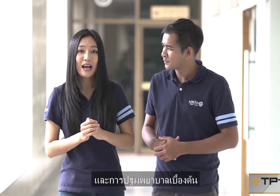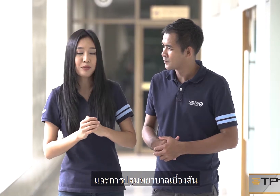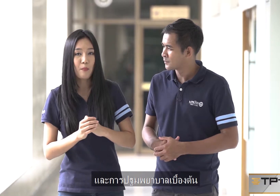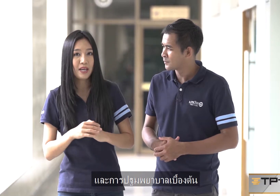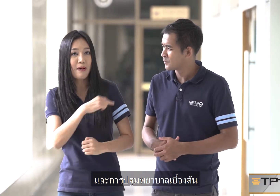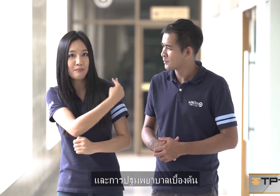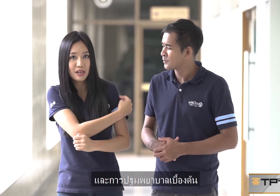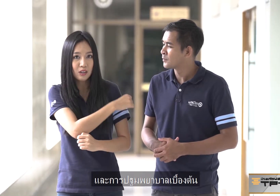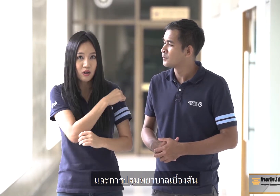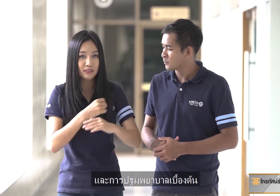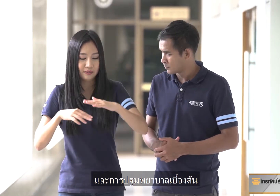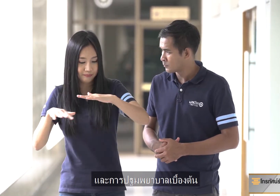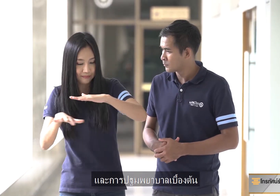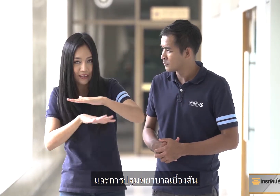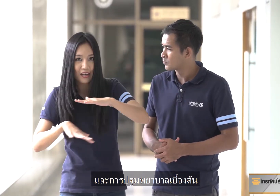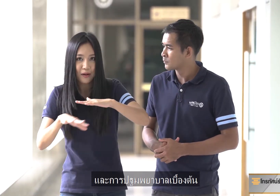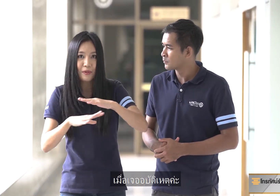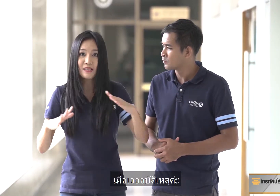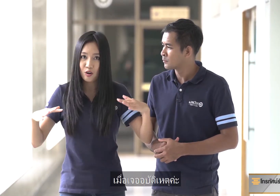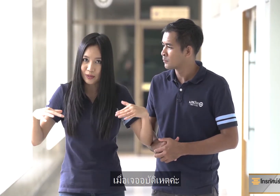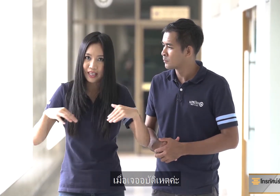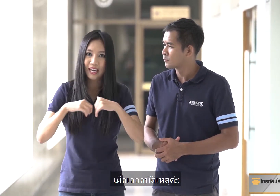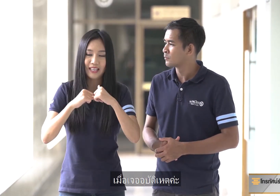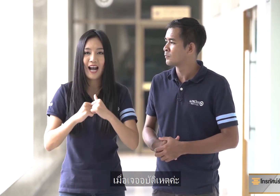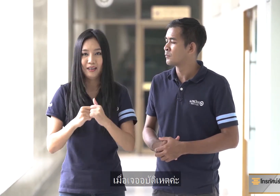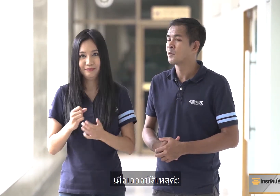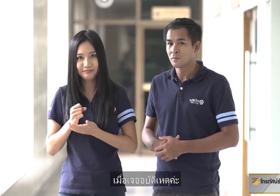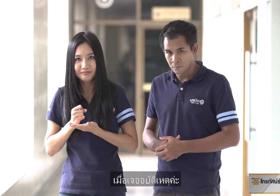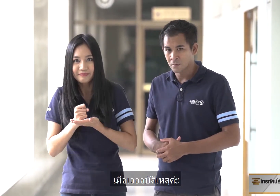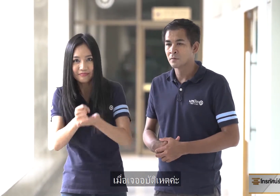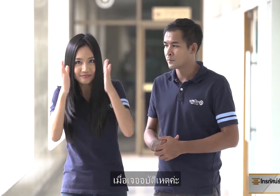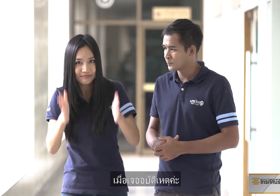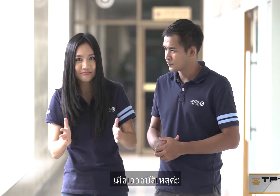ถและการปฐมพยาบาลเบื้องต้นเมื่อเจออุบัติเหตุค่ะ